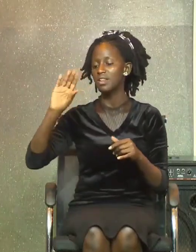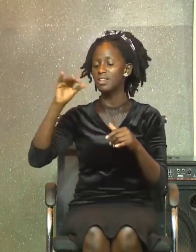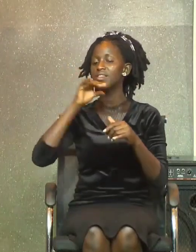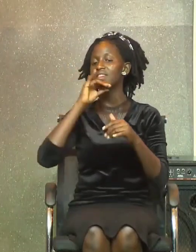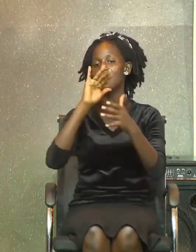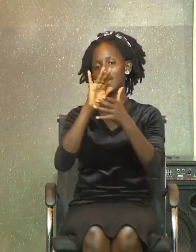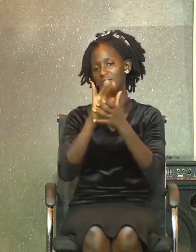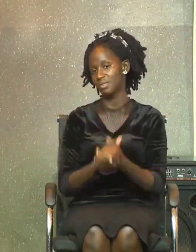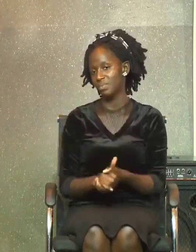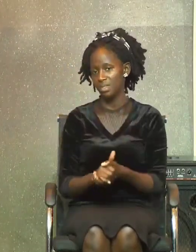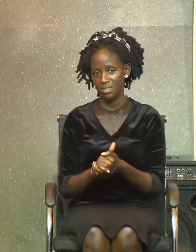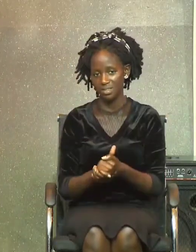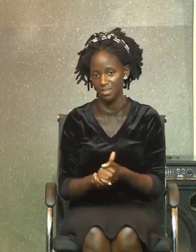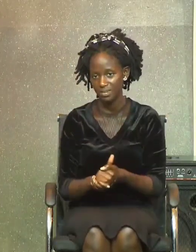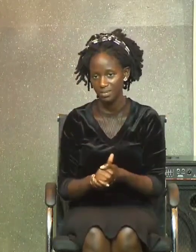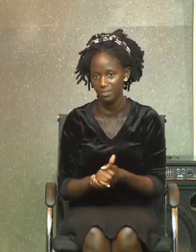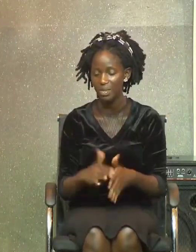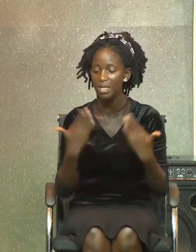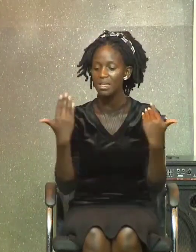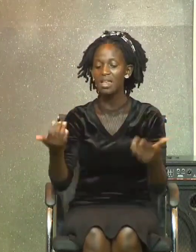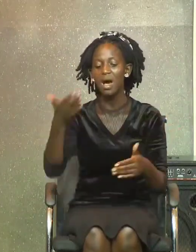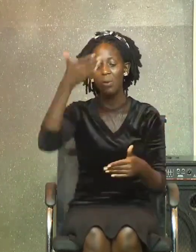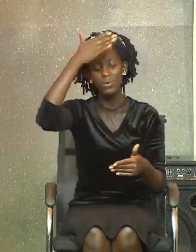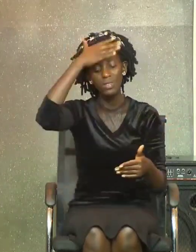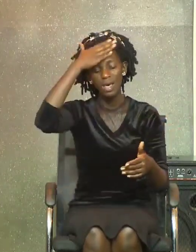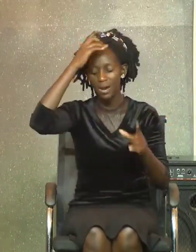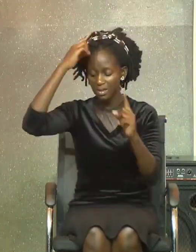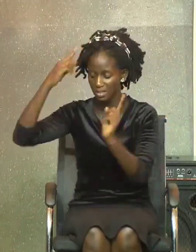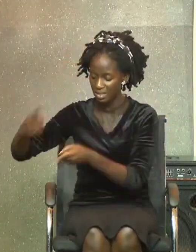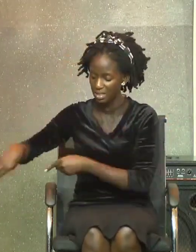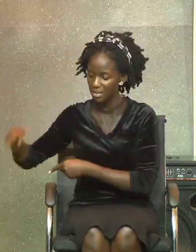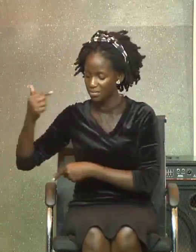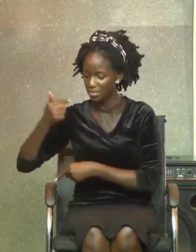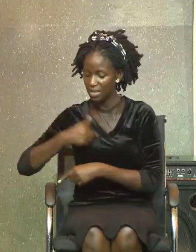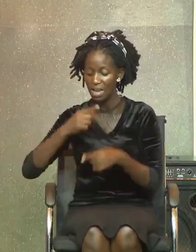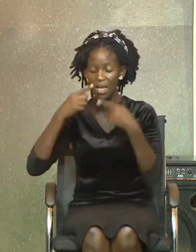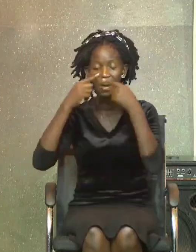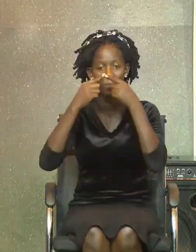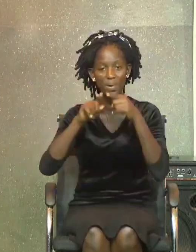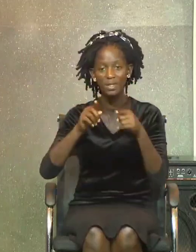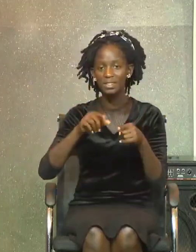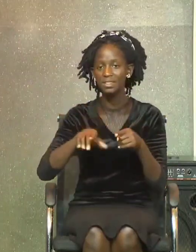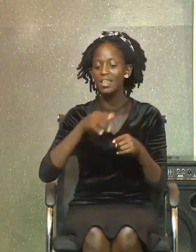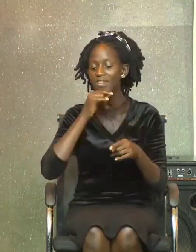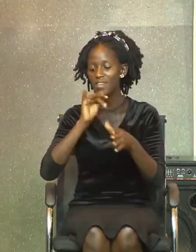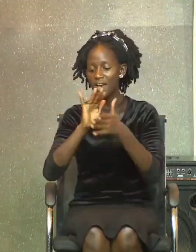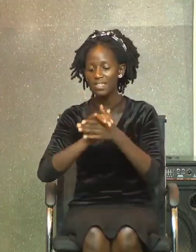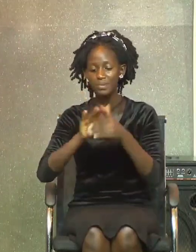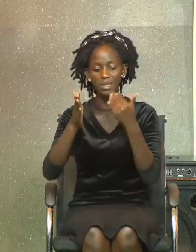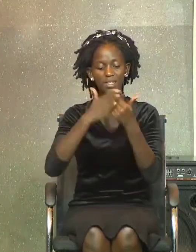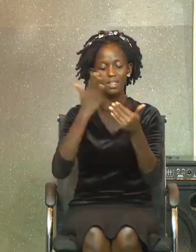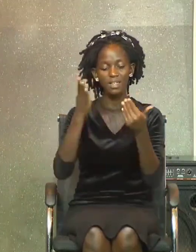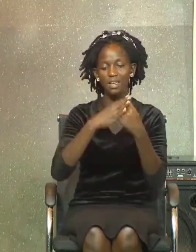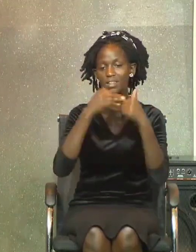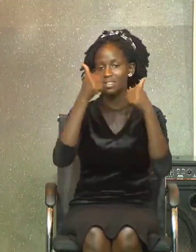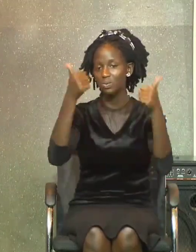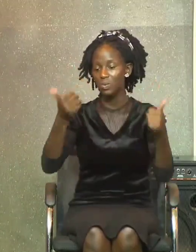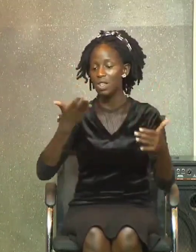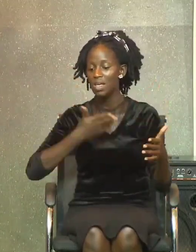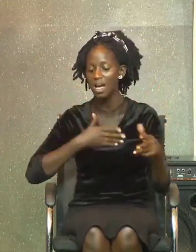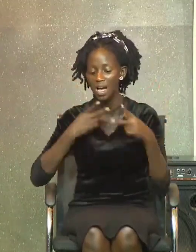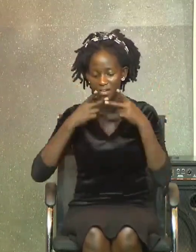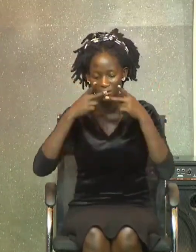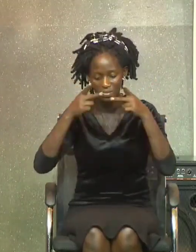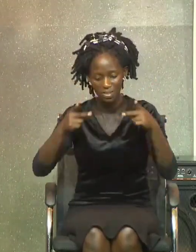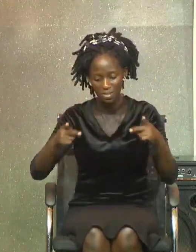bunywebwa nyebwa, ebyo teyayamba ku mwana, naye taata alabirira omwana buki bulungi. Kataata alina emirembe gyabatuusa